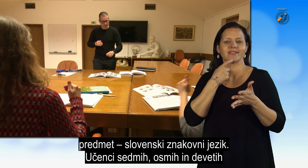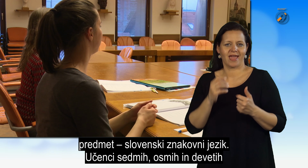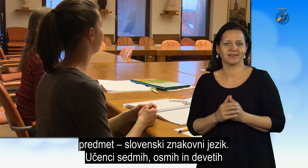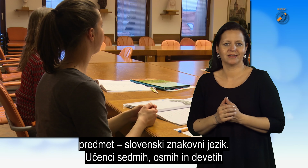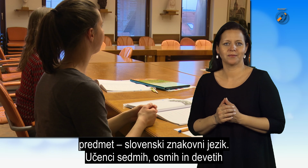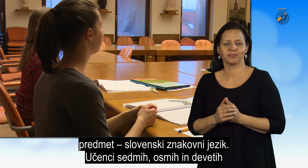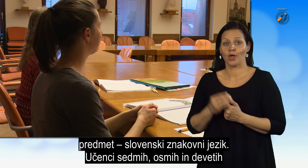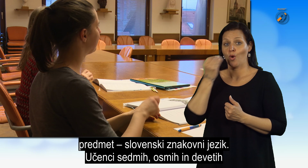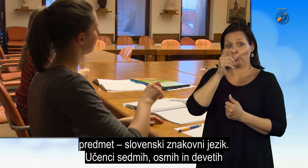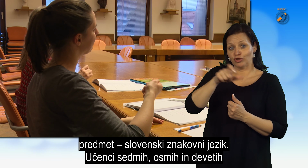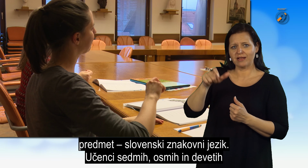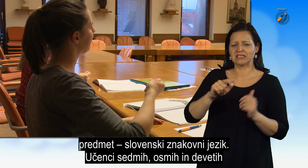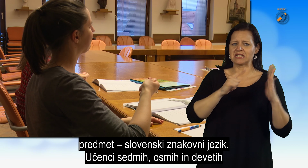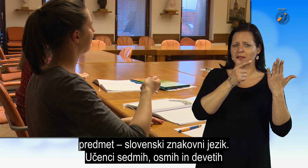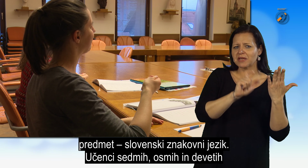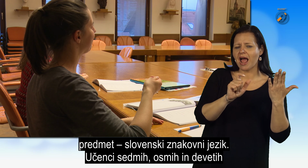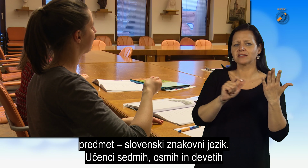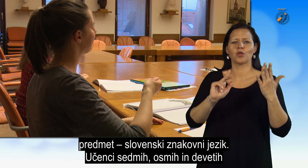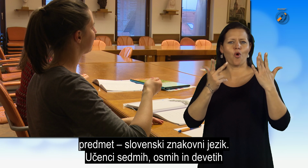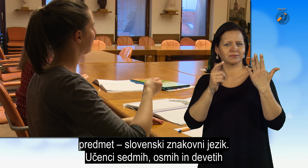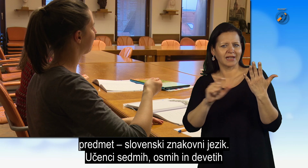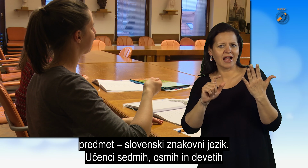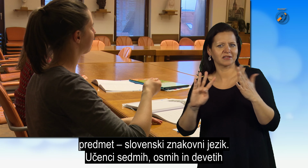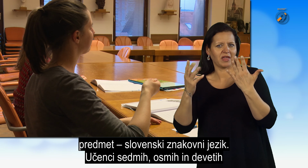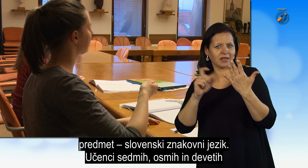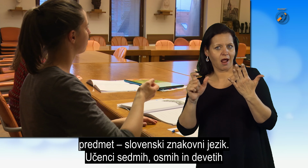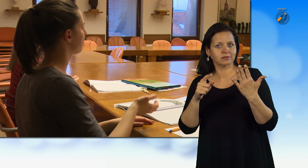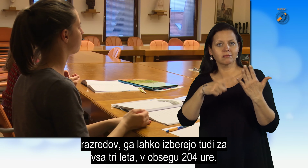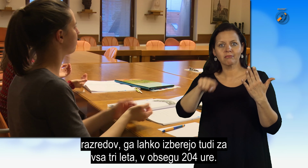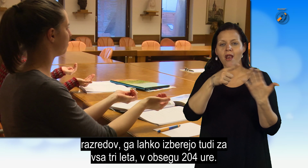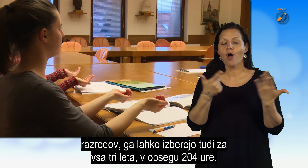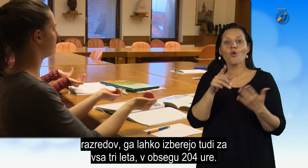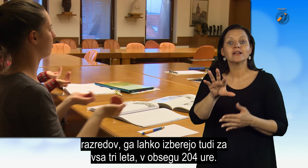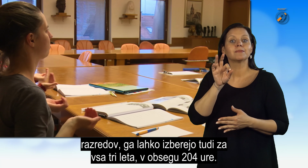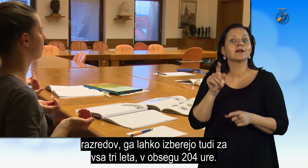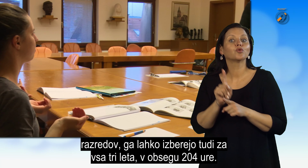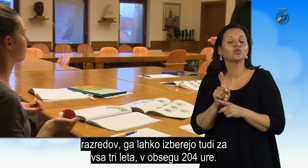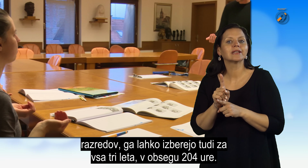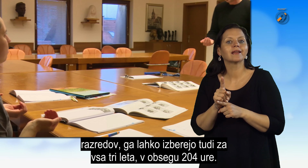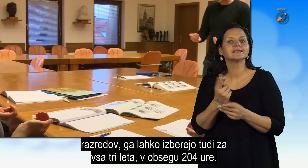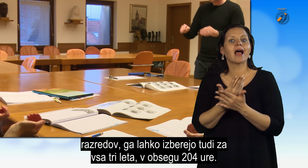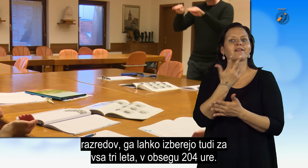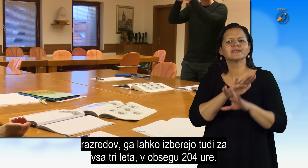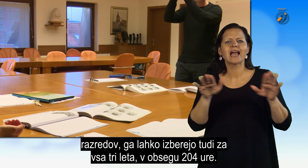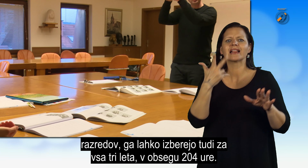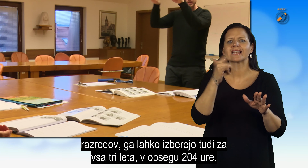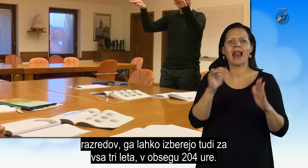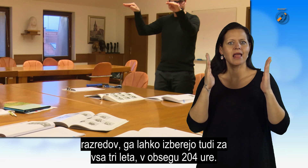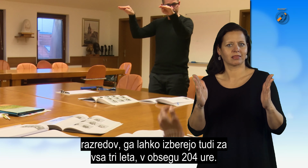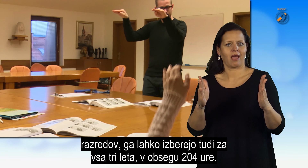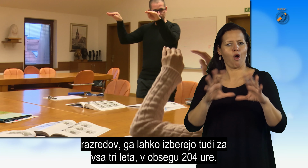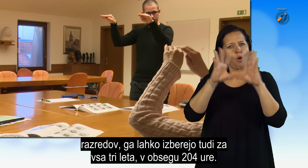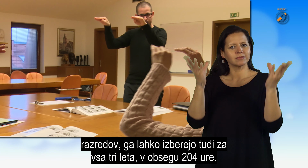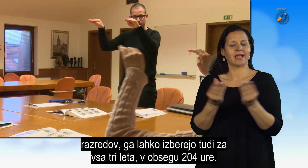jezik. Učenci 7., 8. in 9. razredov ga lahko izberejo tudi za vsa 3 leta